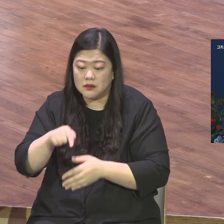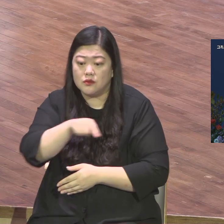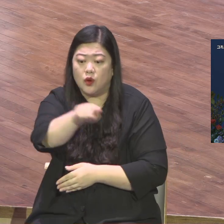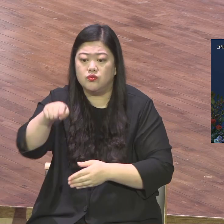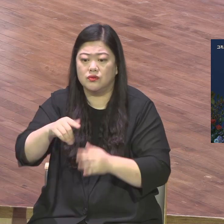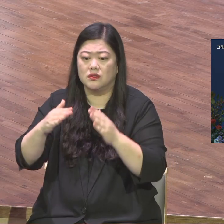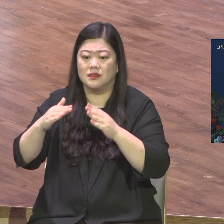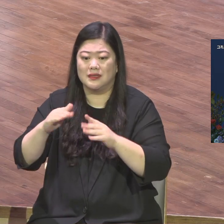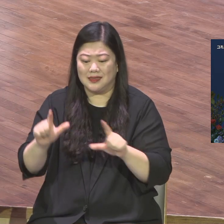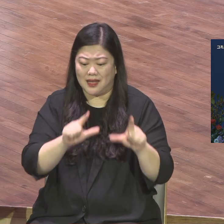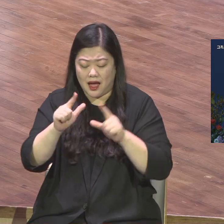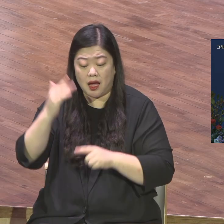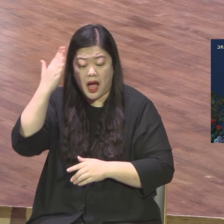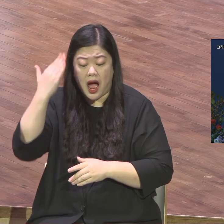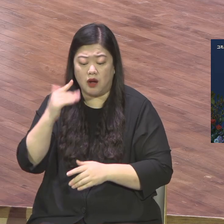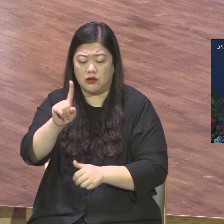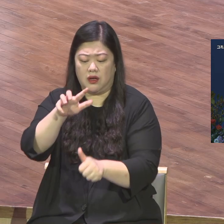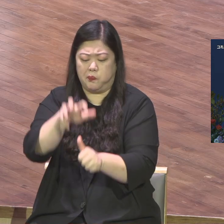쳐다보고 있습니다.